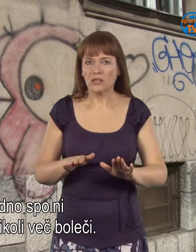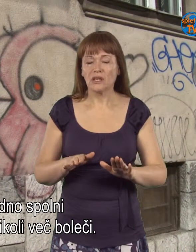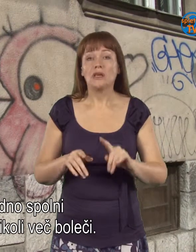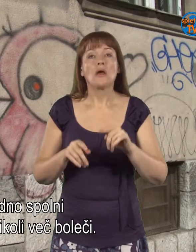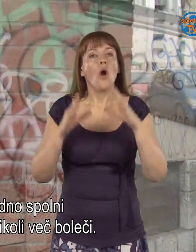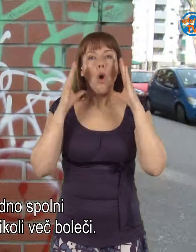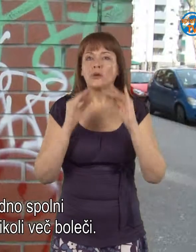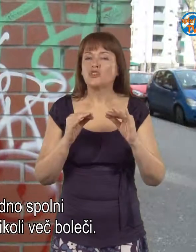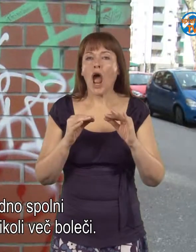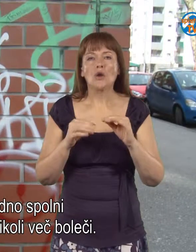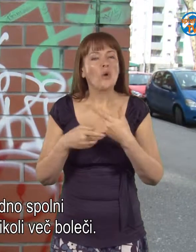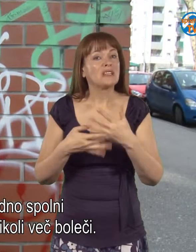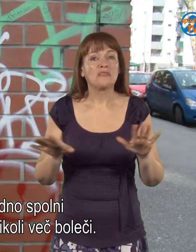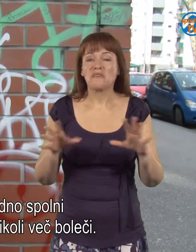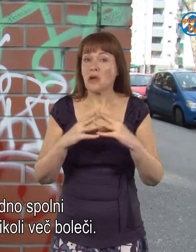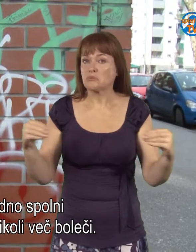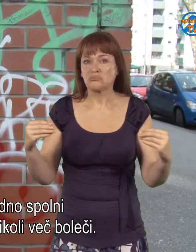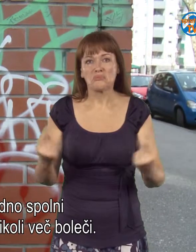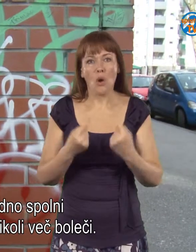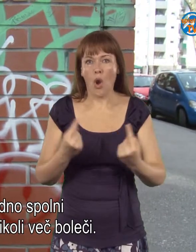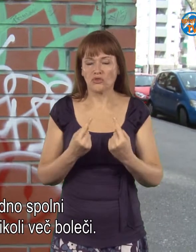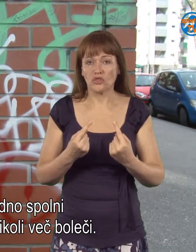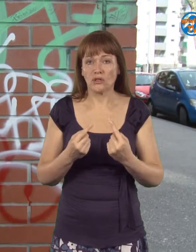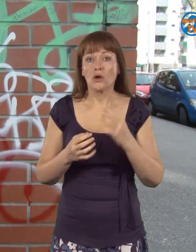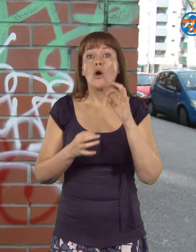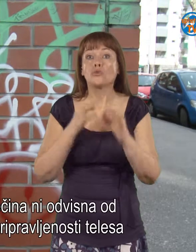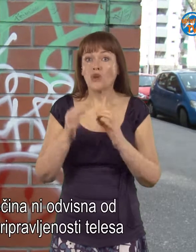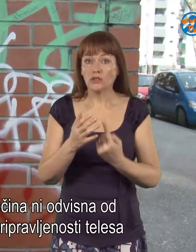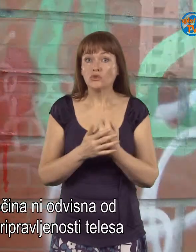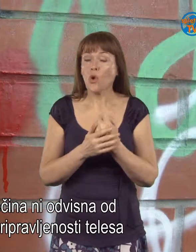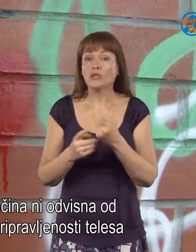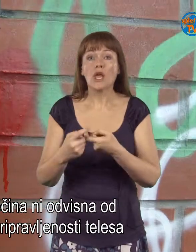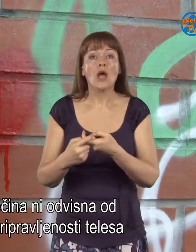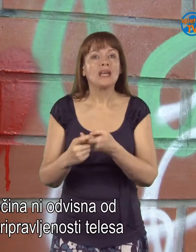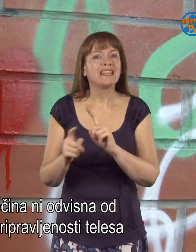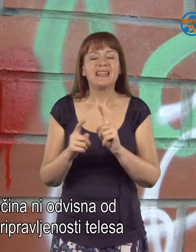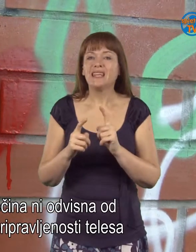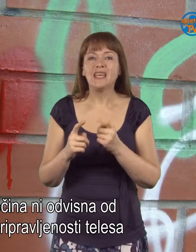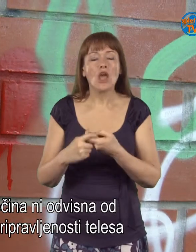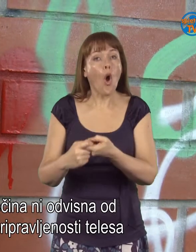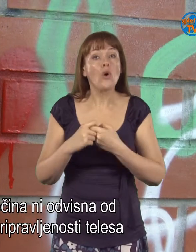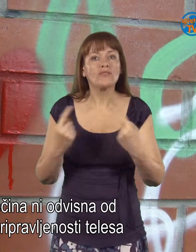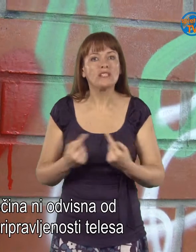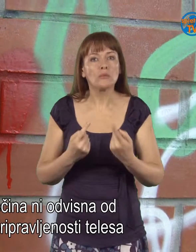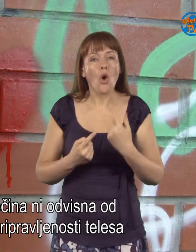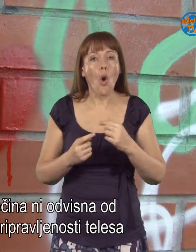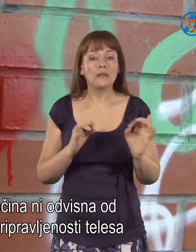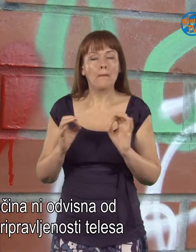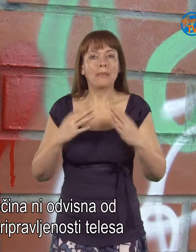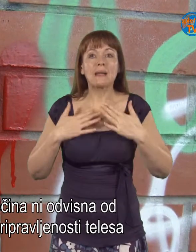več boleči. Lahko ta bolečina niti ni odvisna od vzburjenosti telesa,